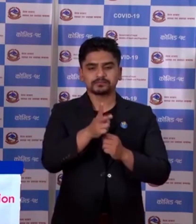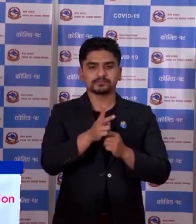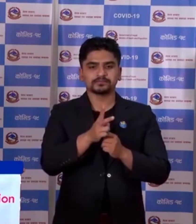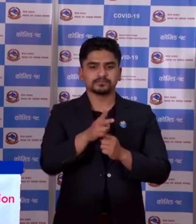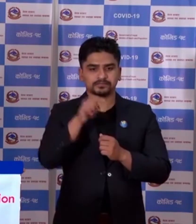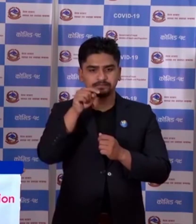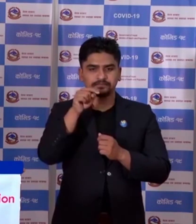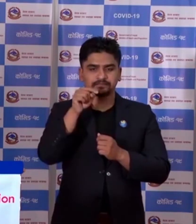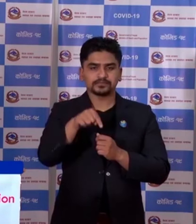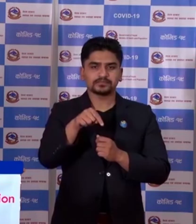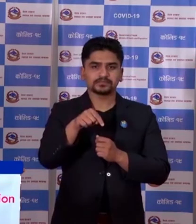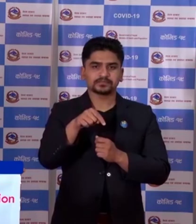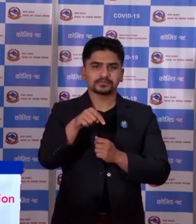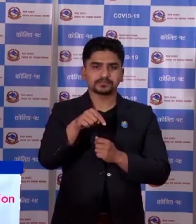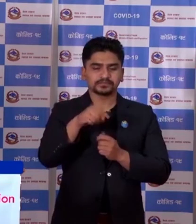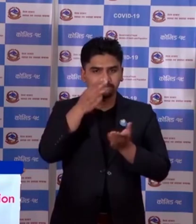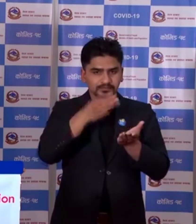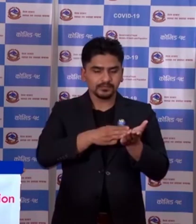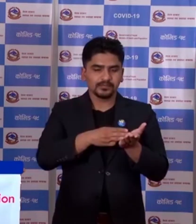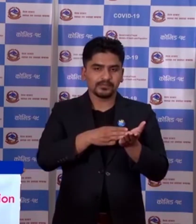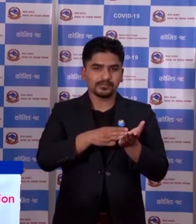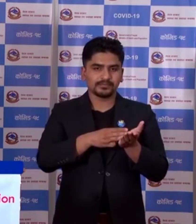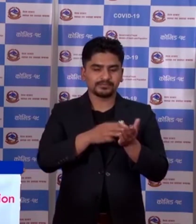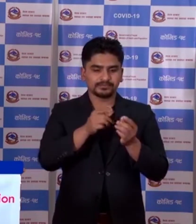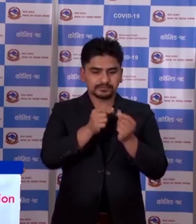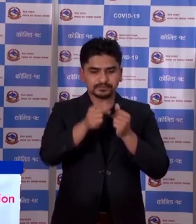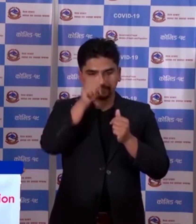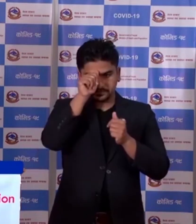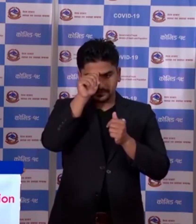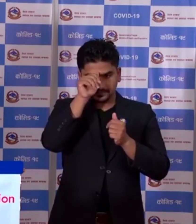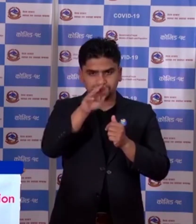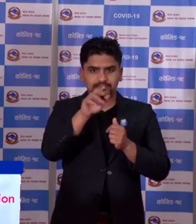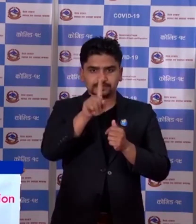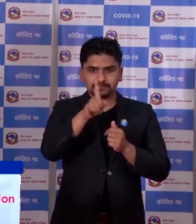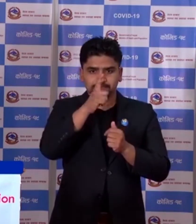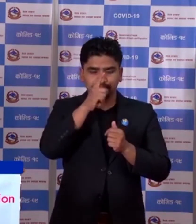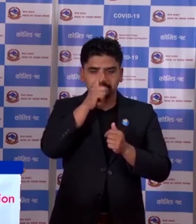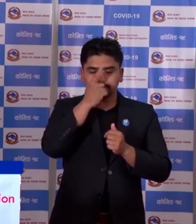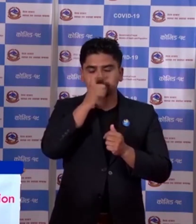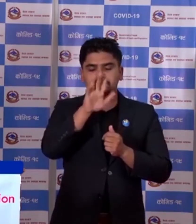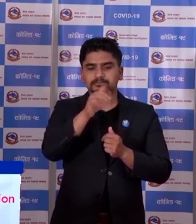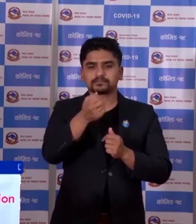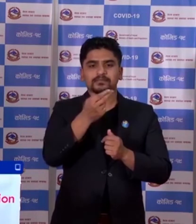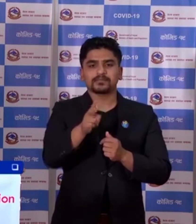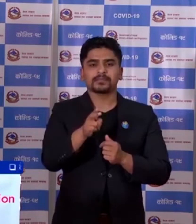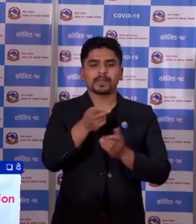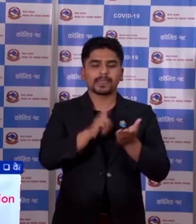102034 परीक्षण गरिसकेको छ भने 86057 जना क्वारेन्टाइनमा रहेका छन्।